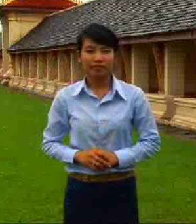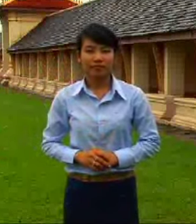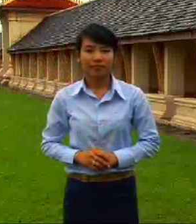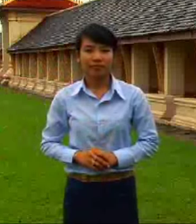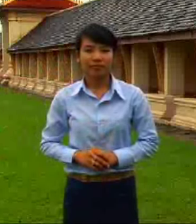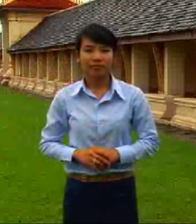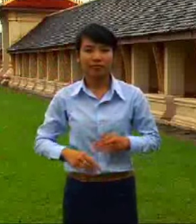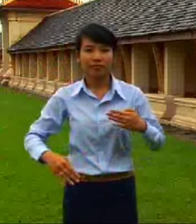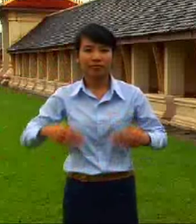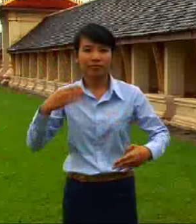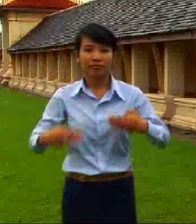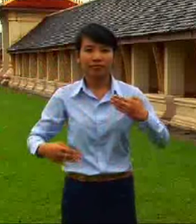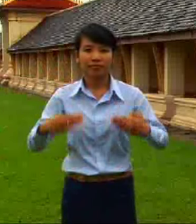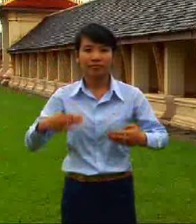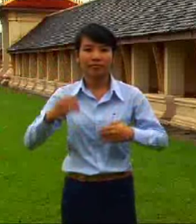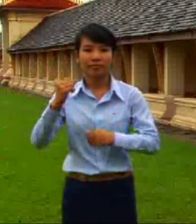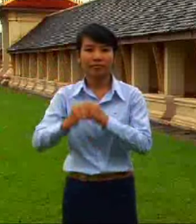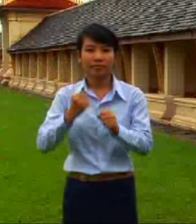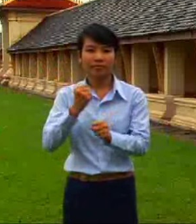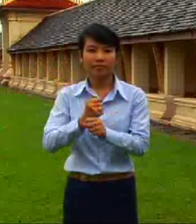บุญสงกรานต์ปีใหม่ลาว